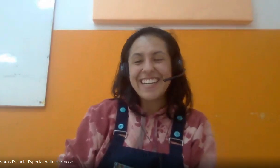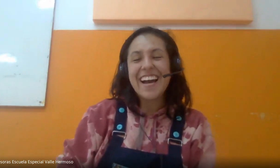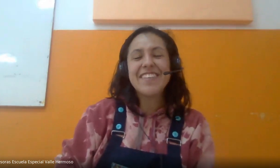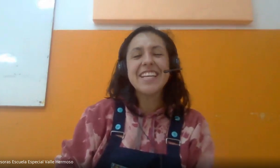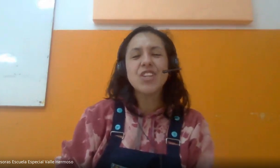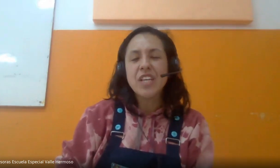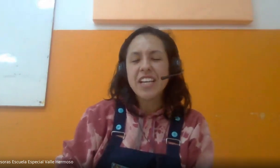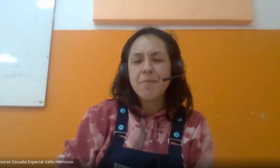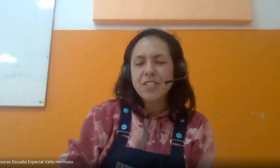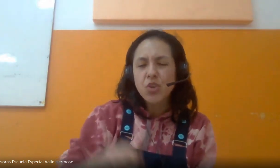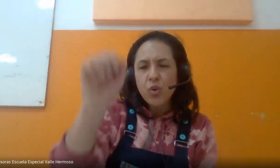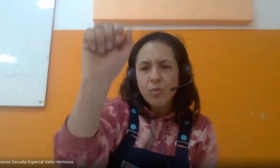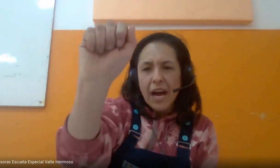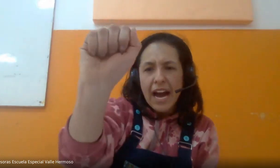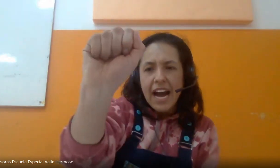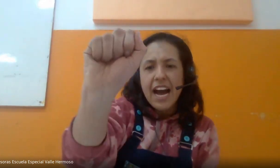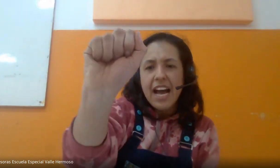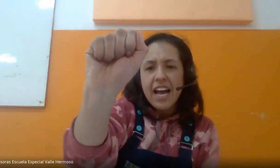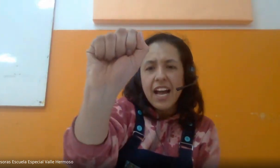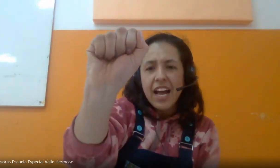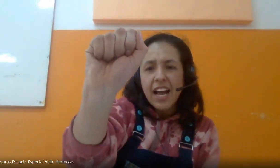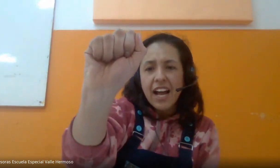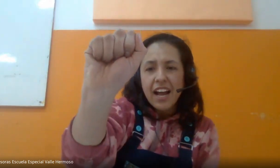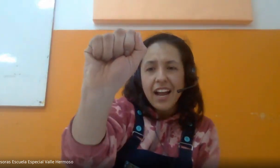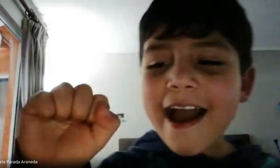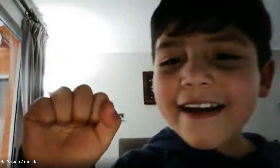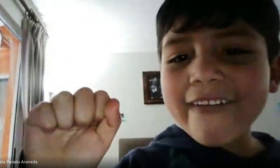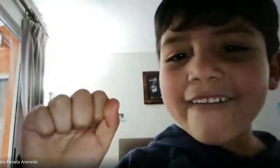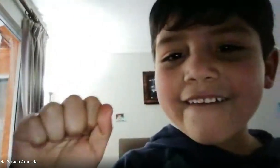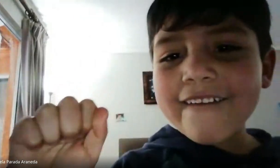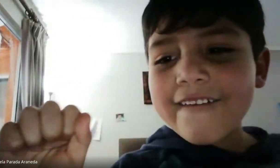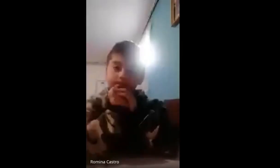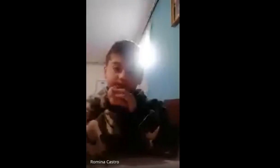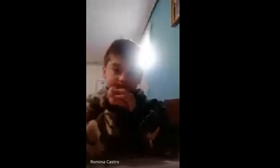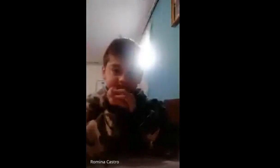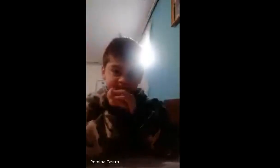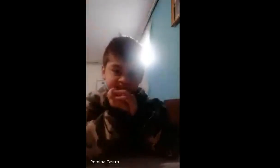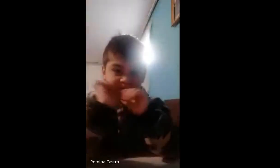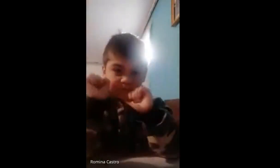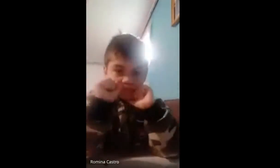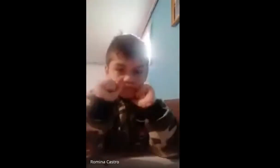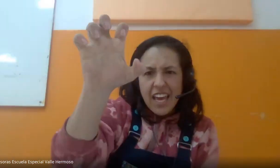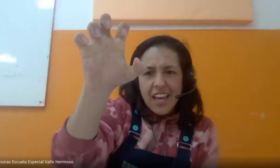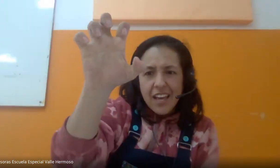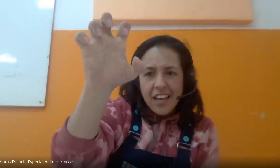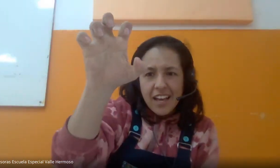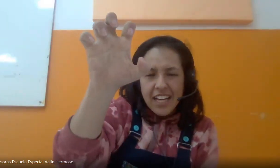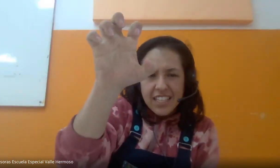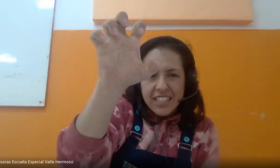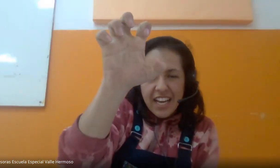A ver, entonces, repaso. A. A. A. E. Garrita,